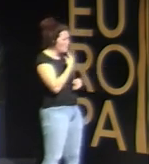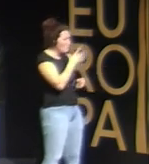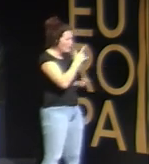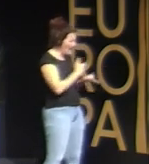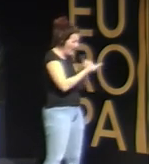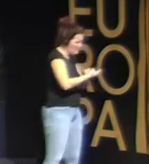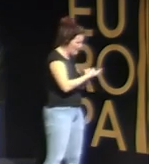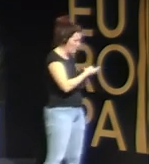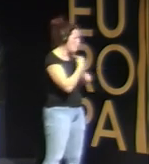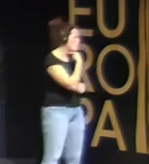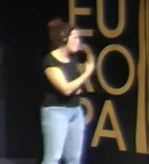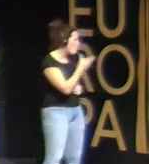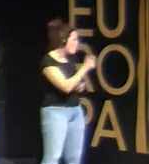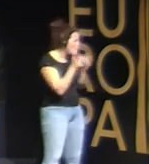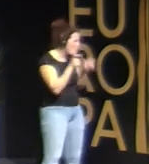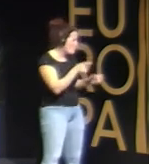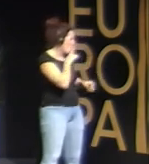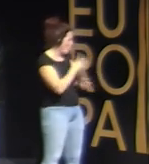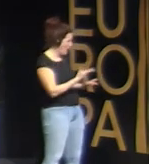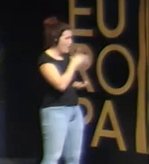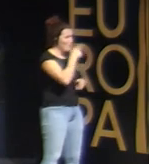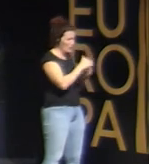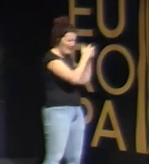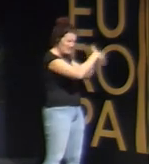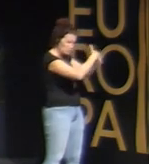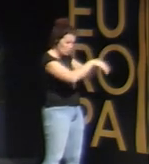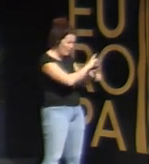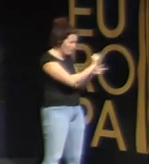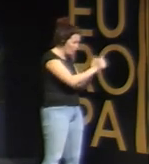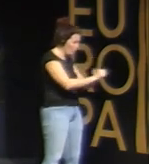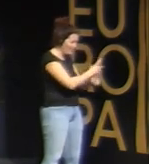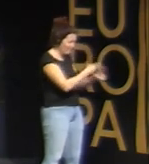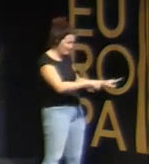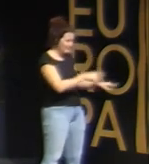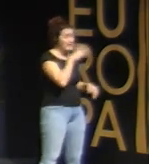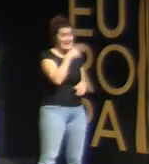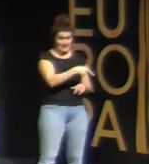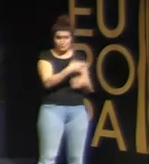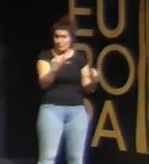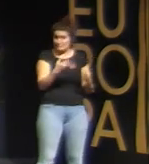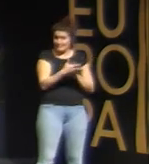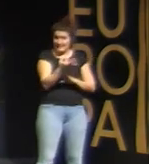registros de vocabulario de por qué lo está estructurando de otra manera y esto requiere de juntarnos